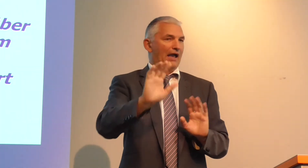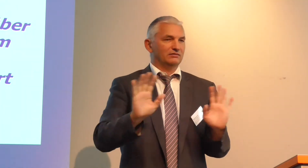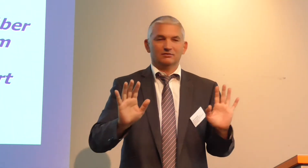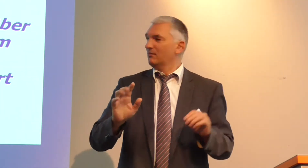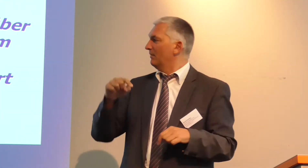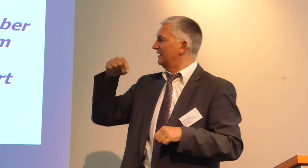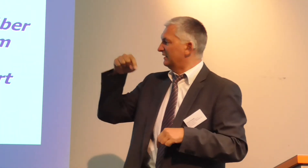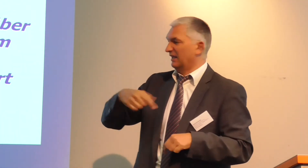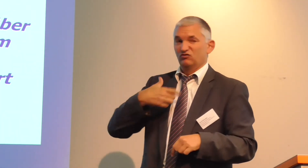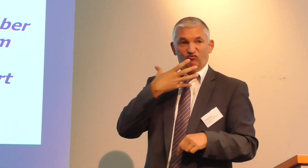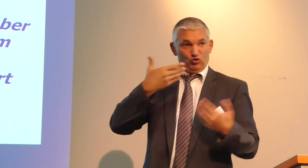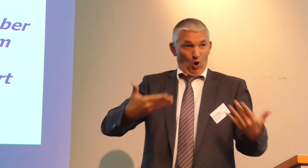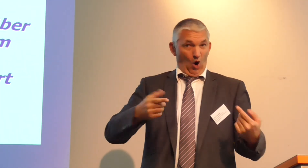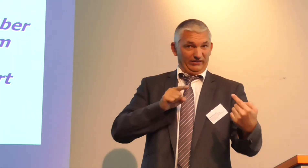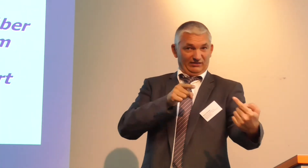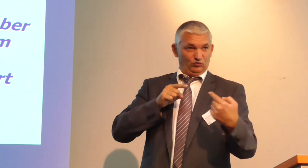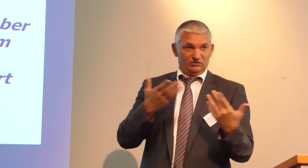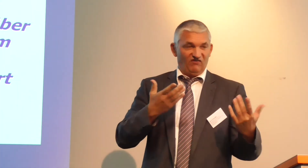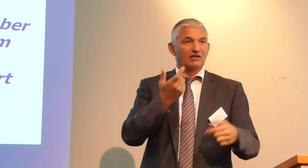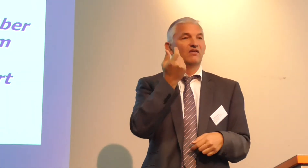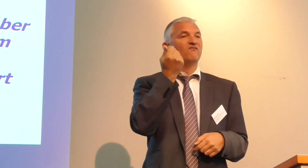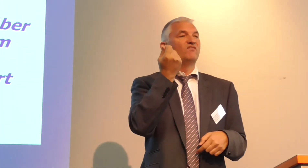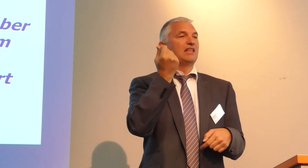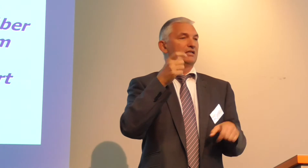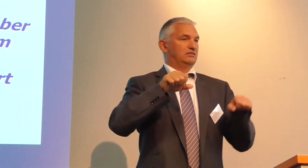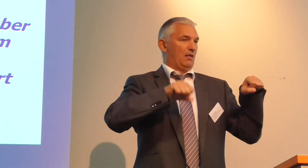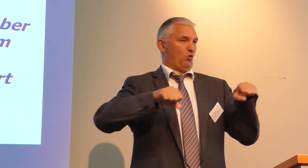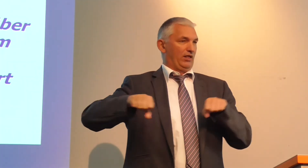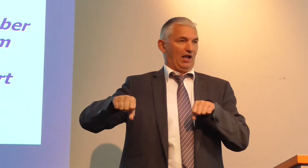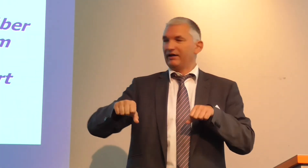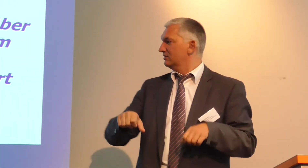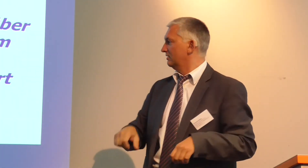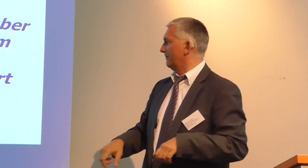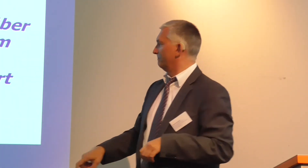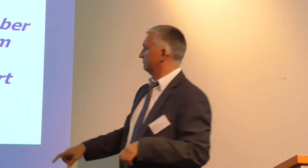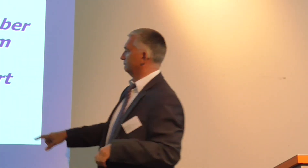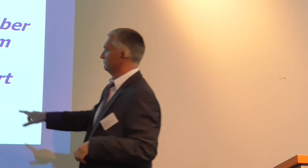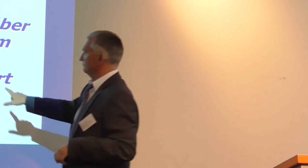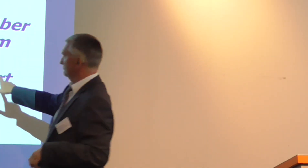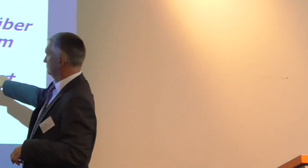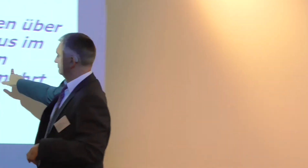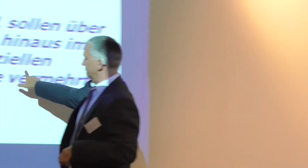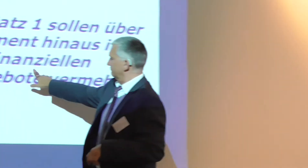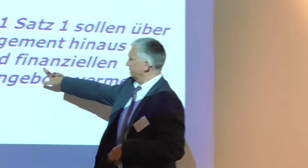so viel zu verbessern, das ist eigentlich ausgereift, aber wir diskutieren im Moment über das Thema finanzielle Möglichkeiten.